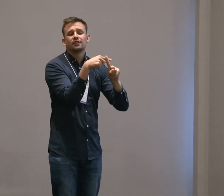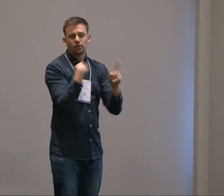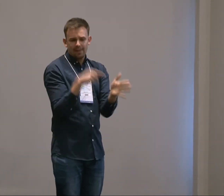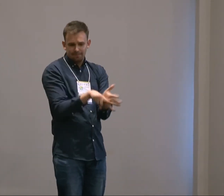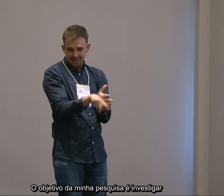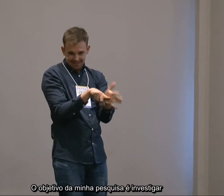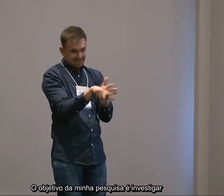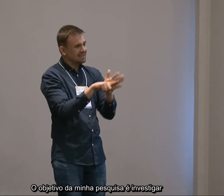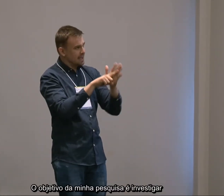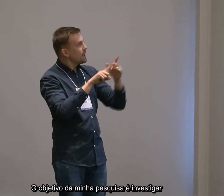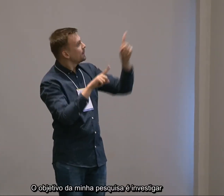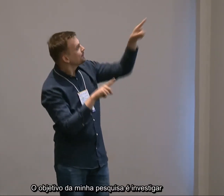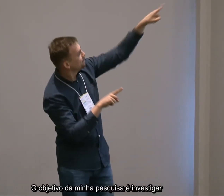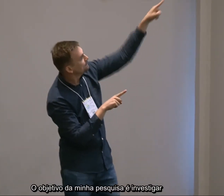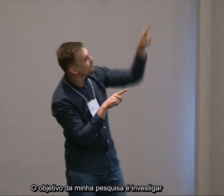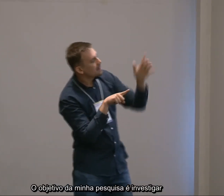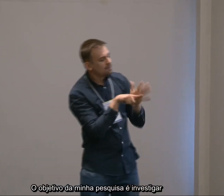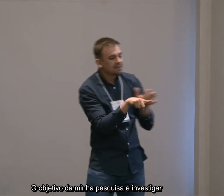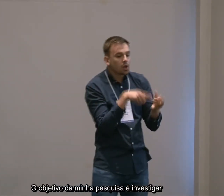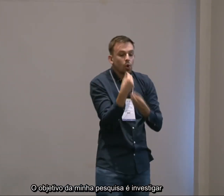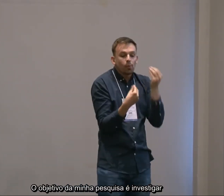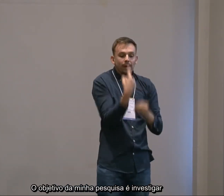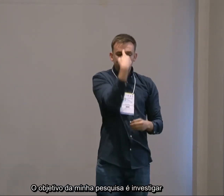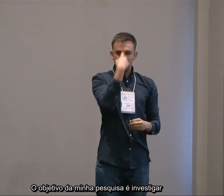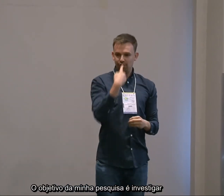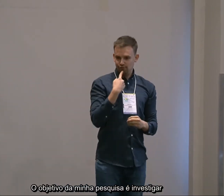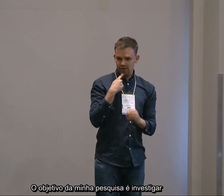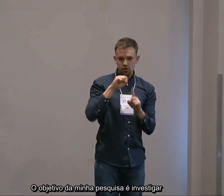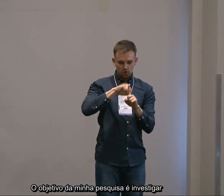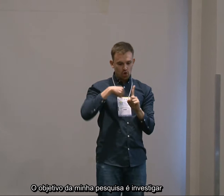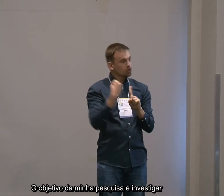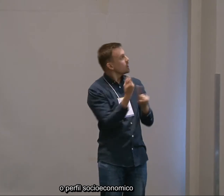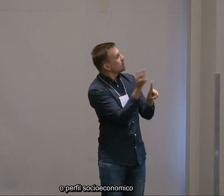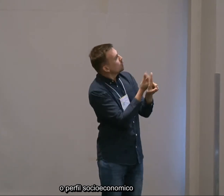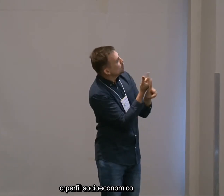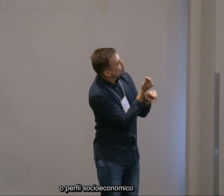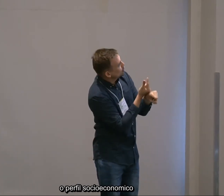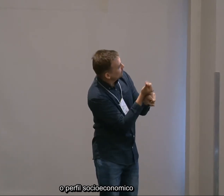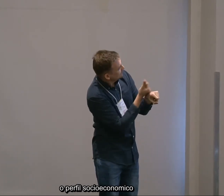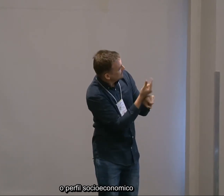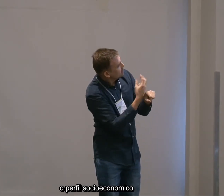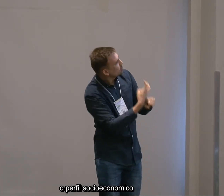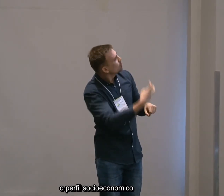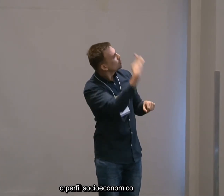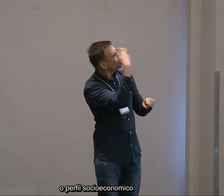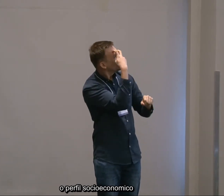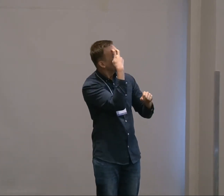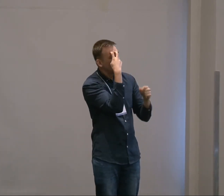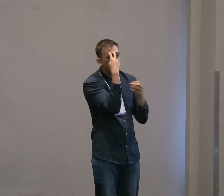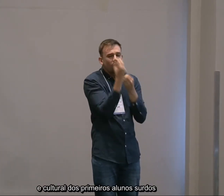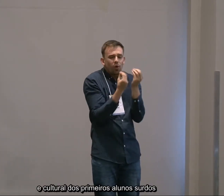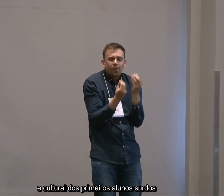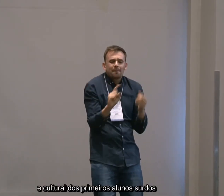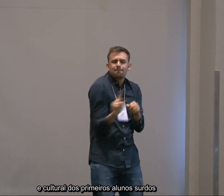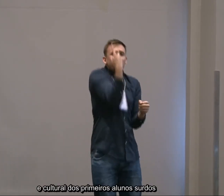o objetivo da minha pesquisa é investigar o perfil socioeconômico e cultural